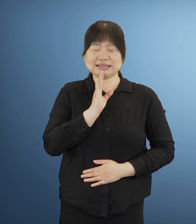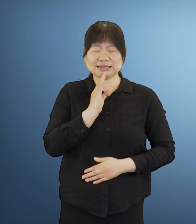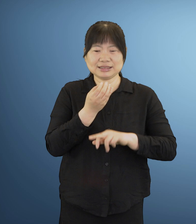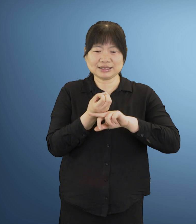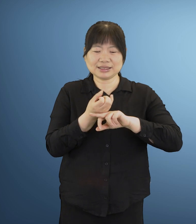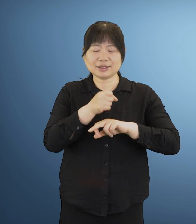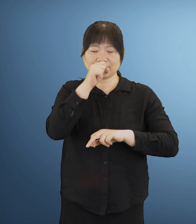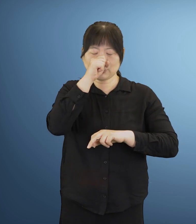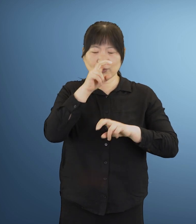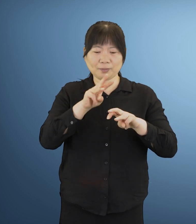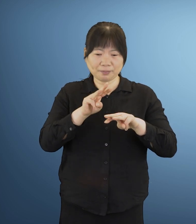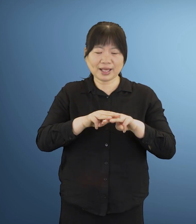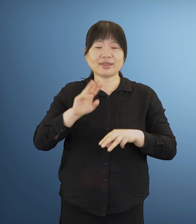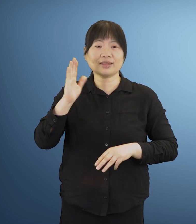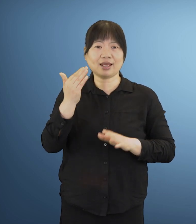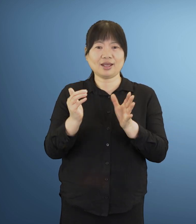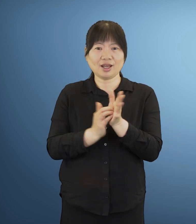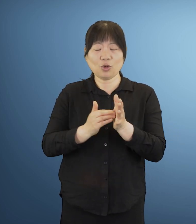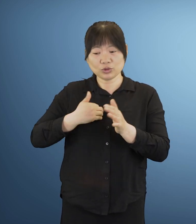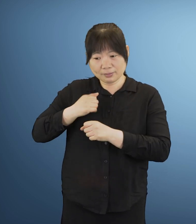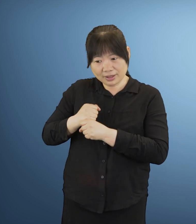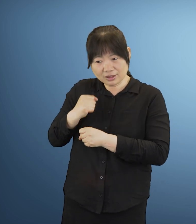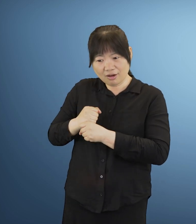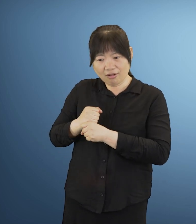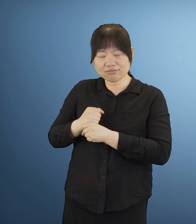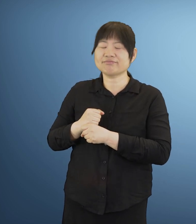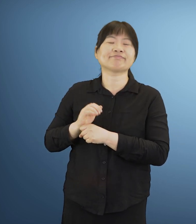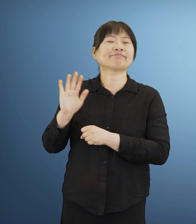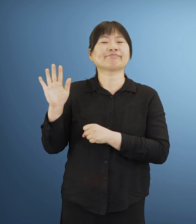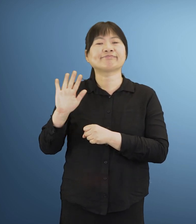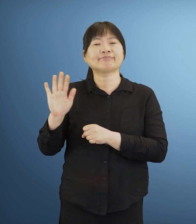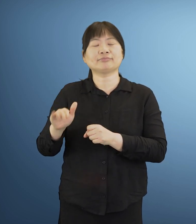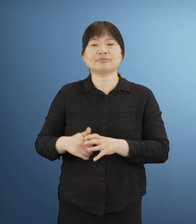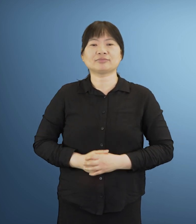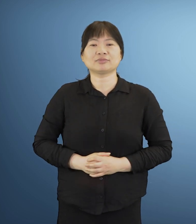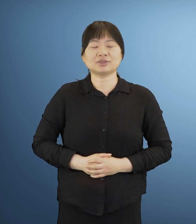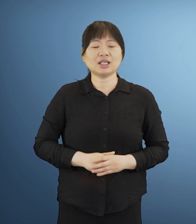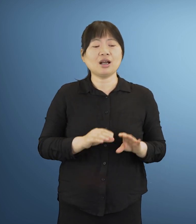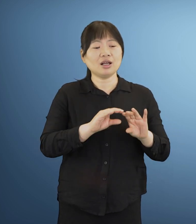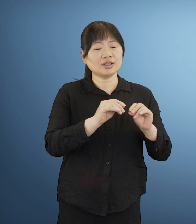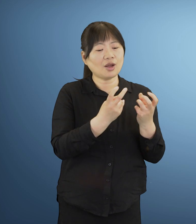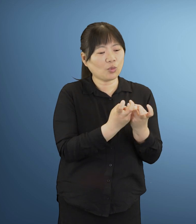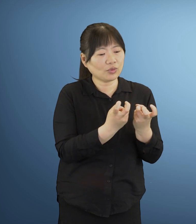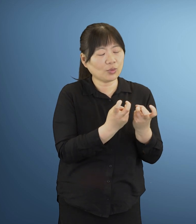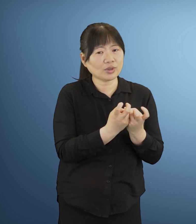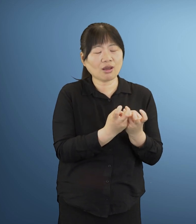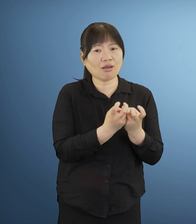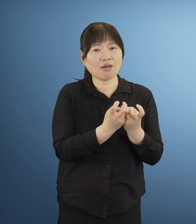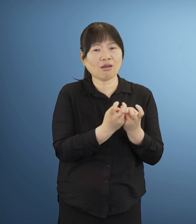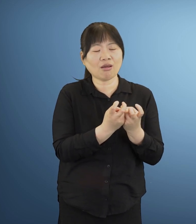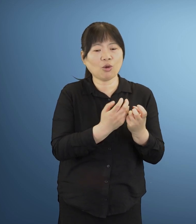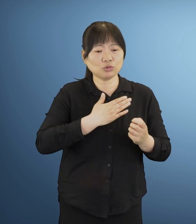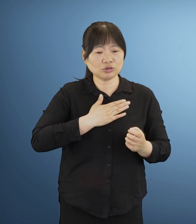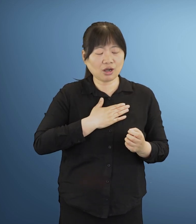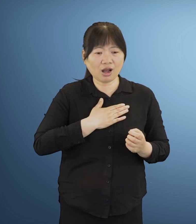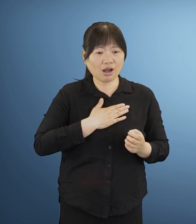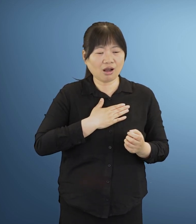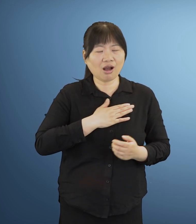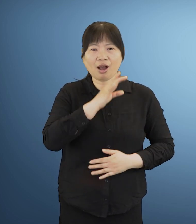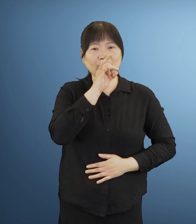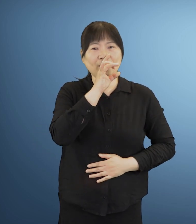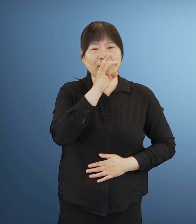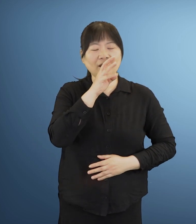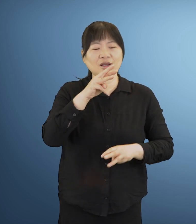겁니다. 그 옥터를 우리가 만드는 게 아니에요. 땅이 어떻게 땅을 갈아엎습니까? 농부가